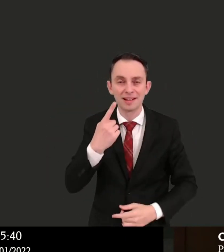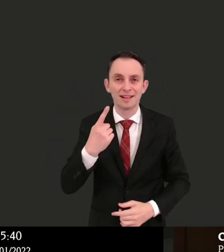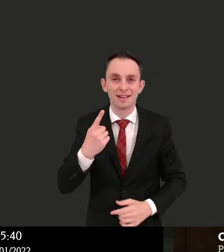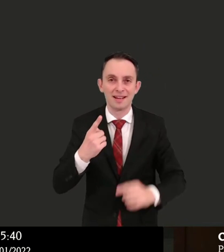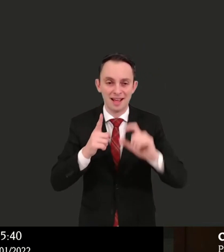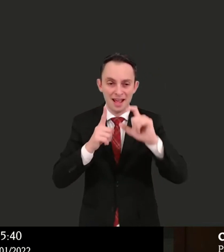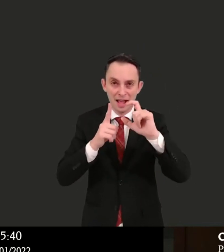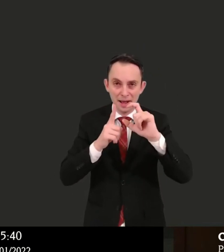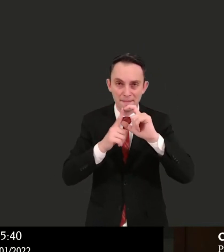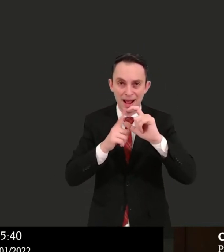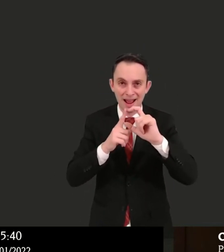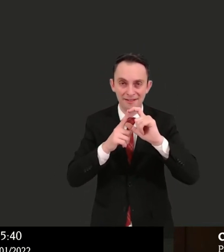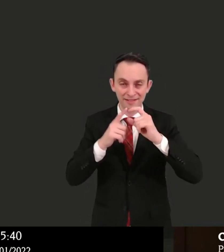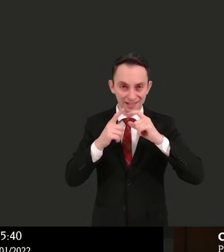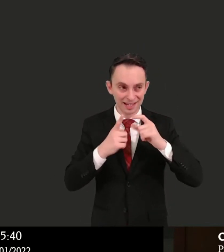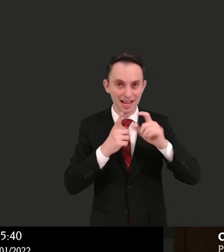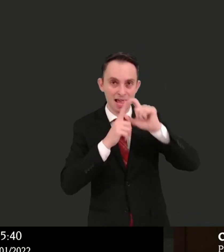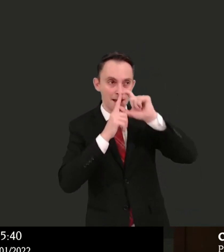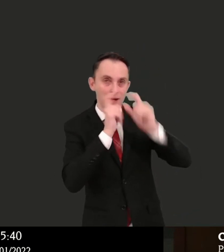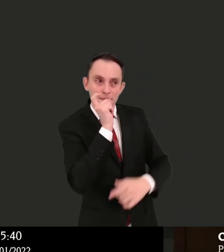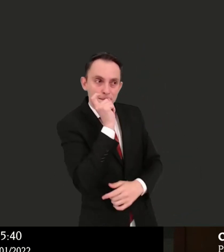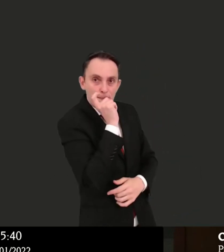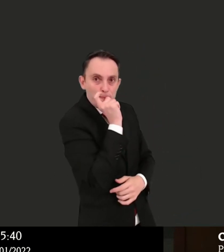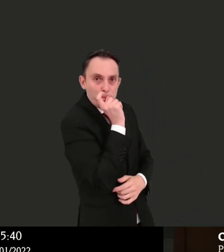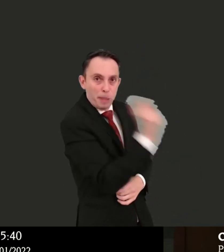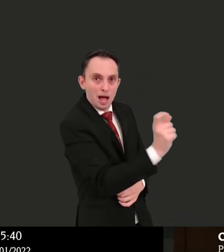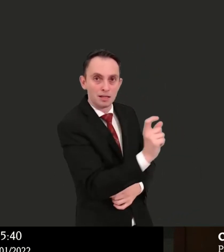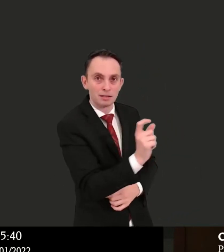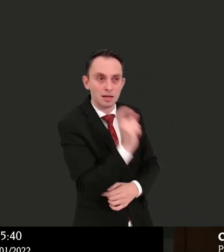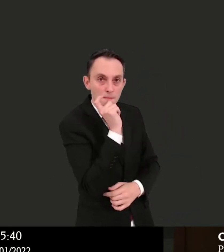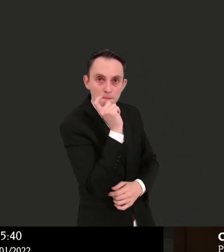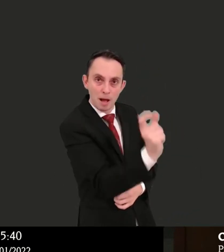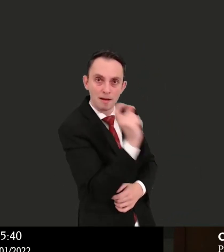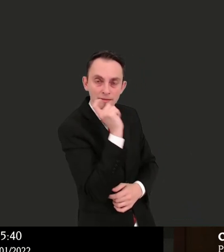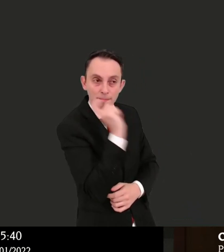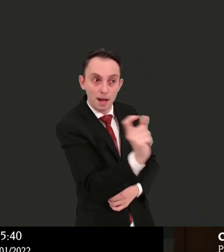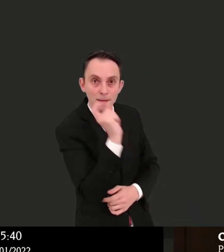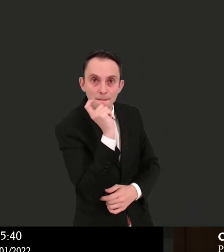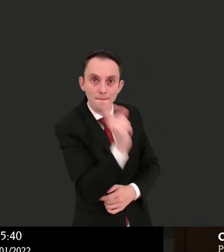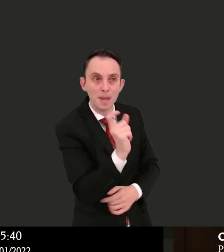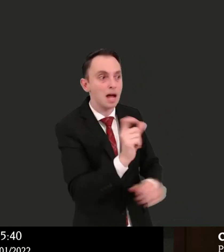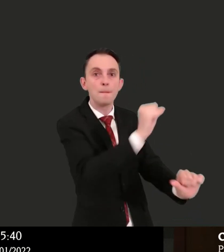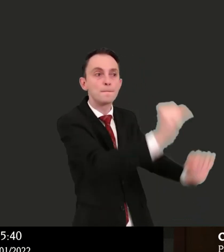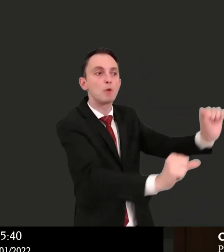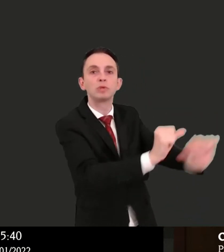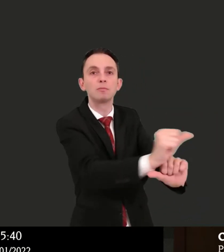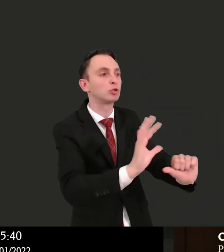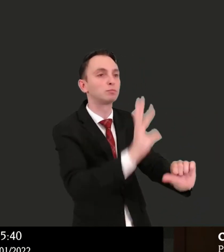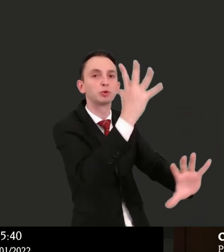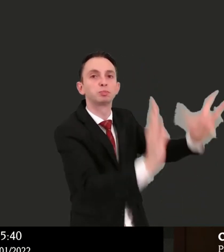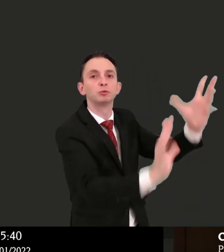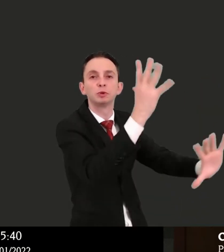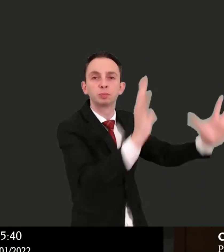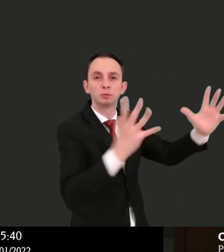alimentada, ela transforma, muda. Até mesmo as pessoas que ficavam